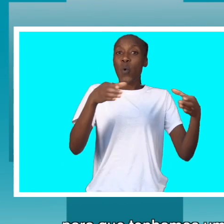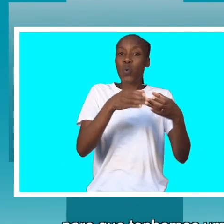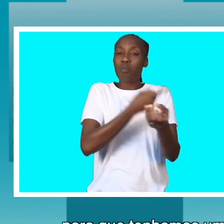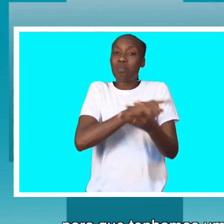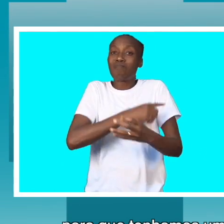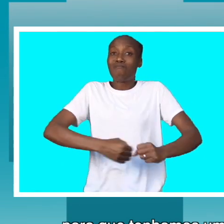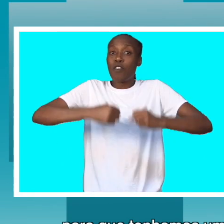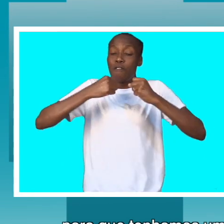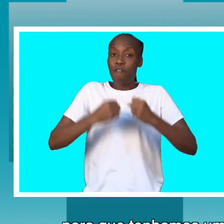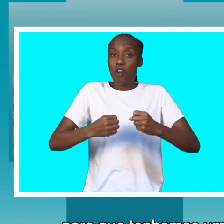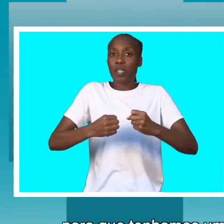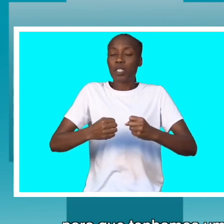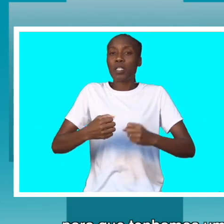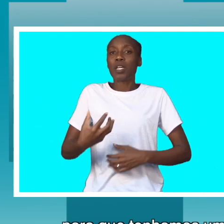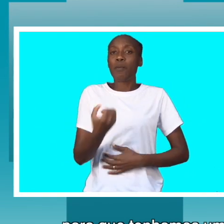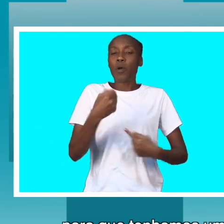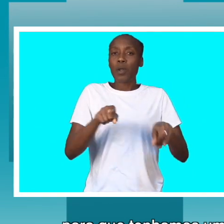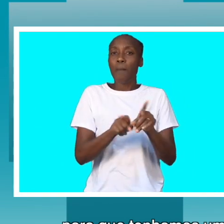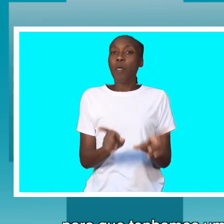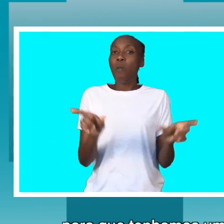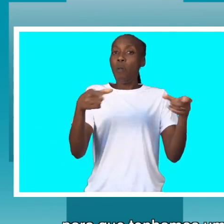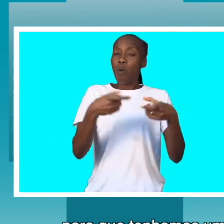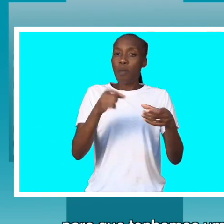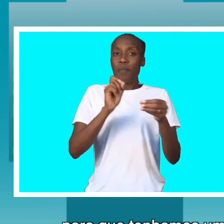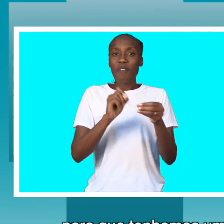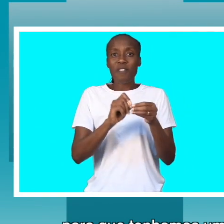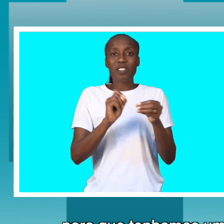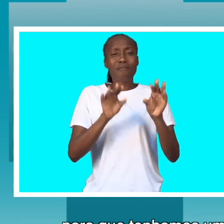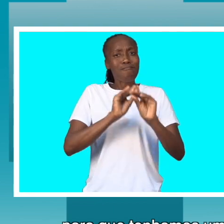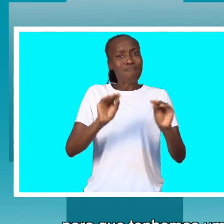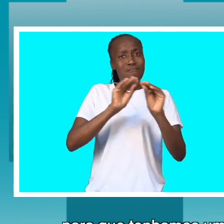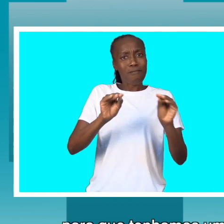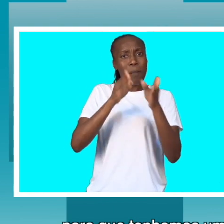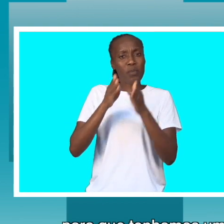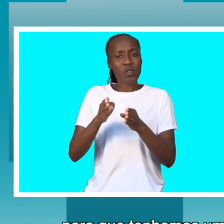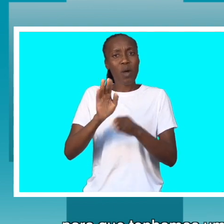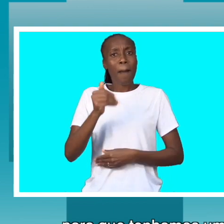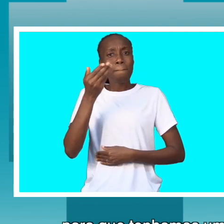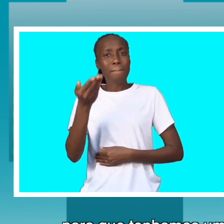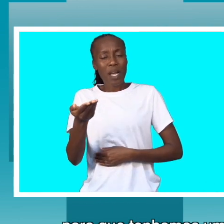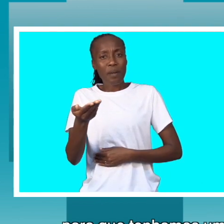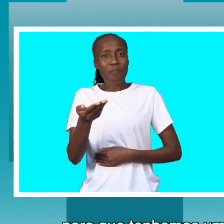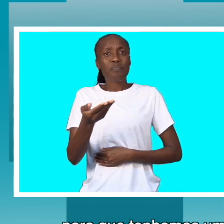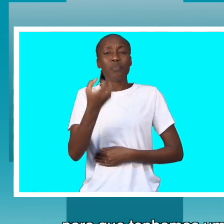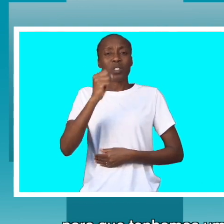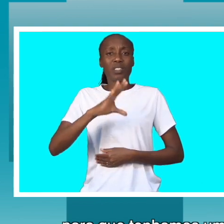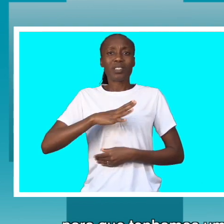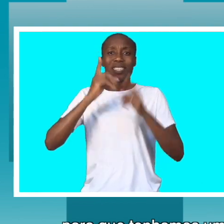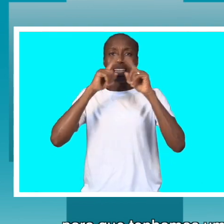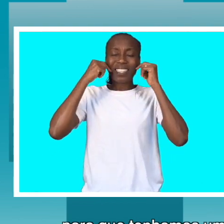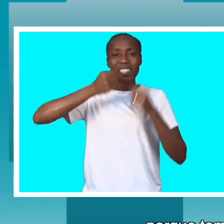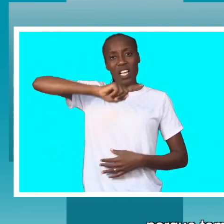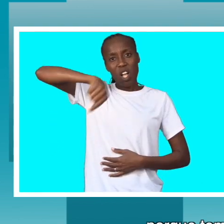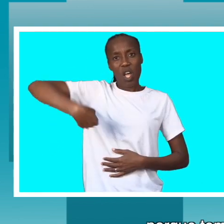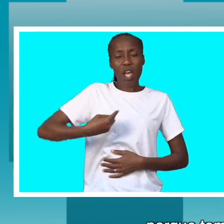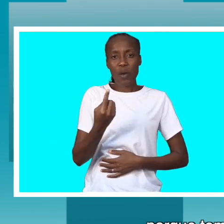muito forte e tenhamos também clubes a formarem jogadores que possam dar alegria ao nosso